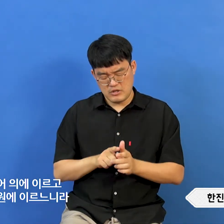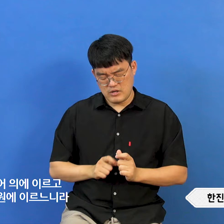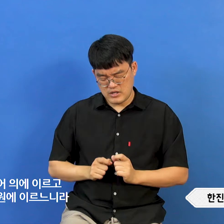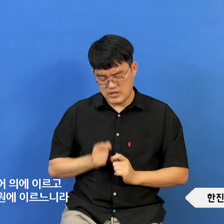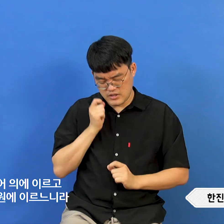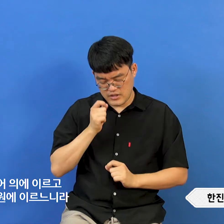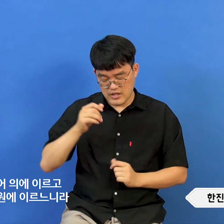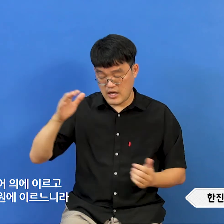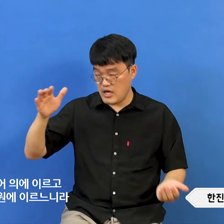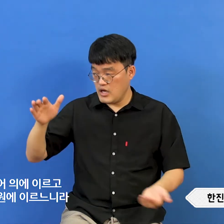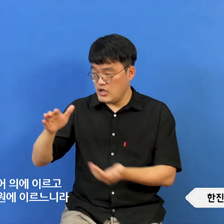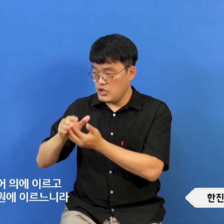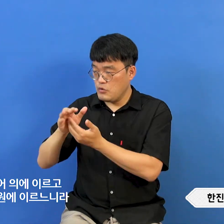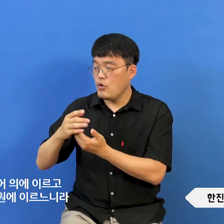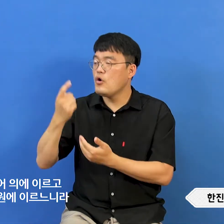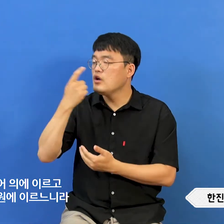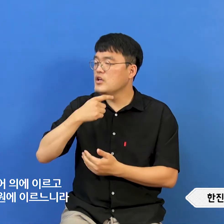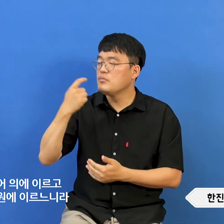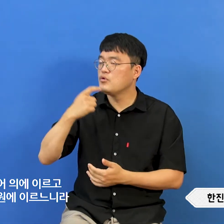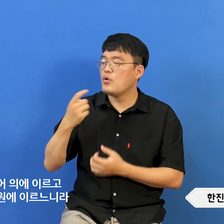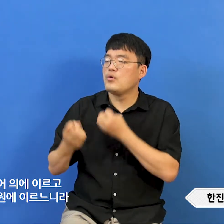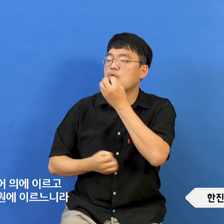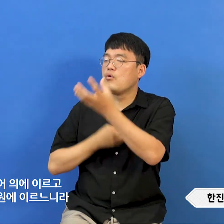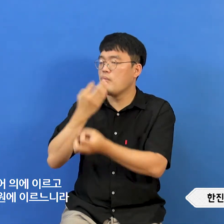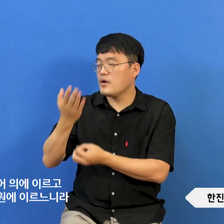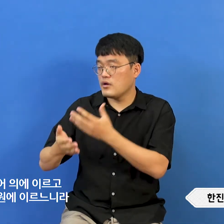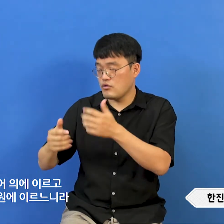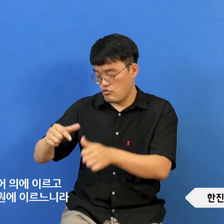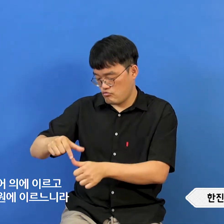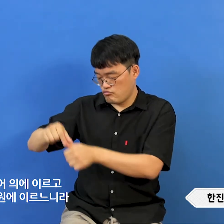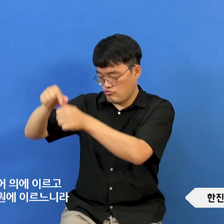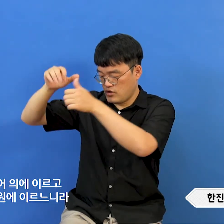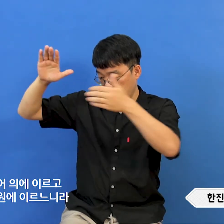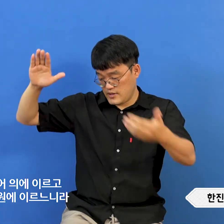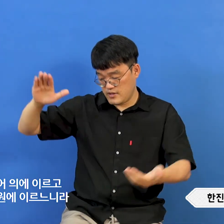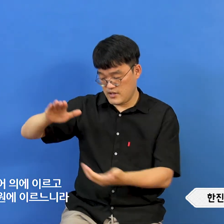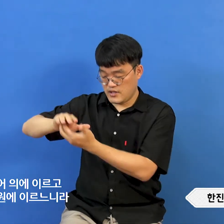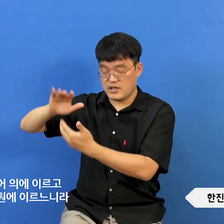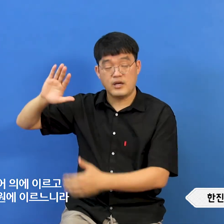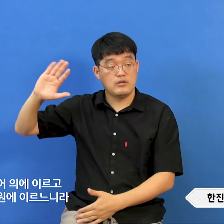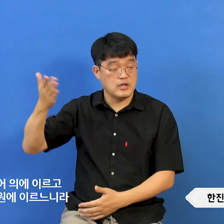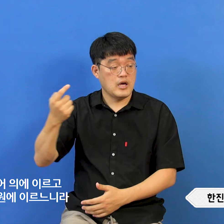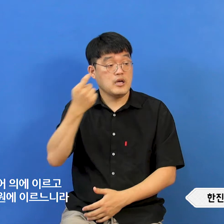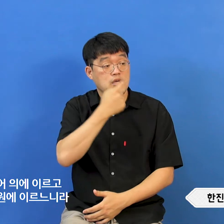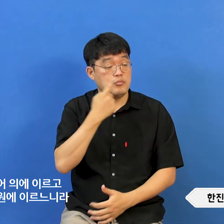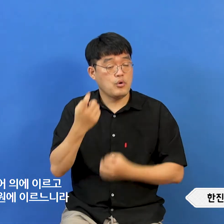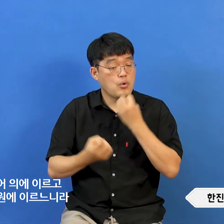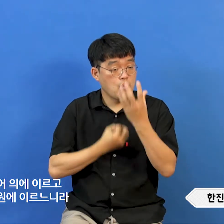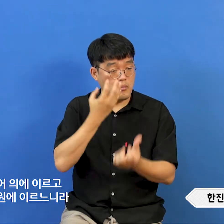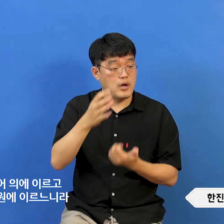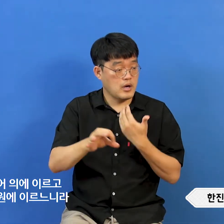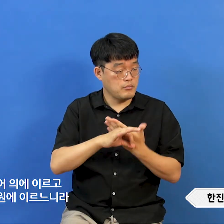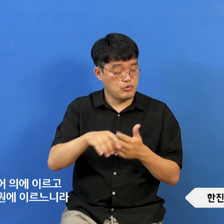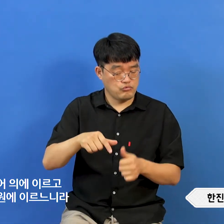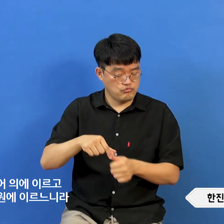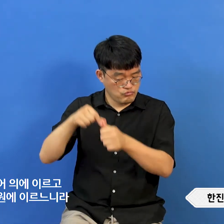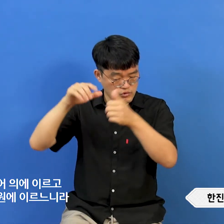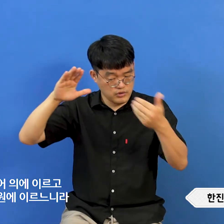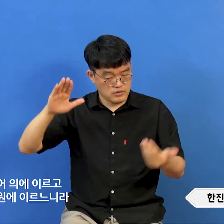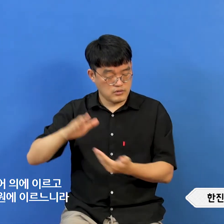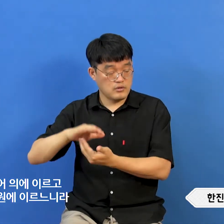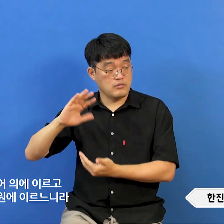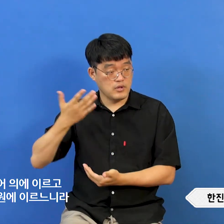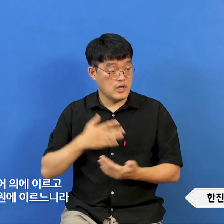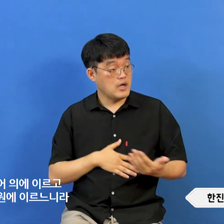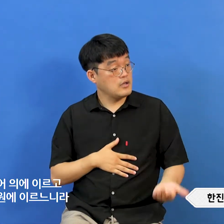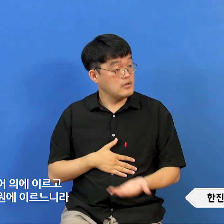입으로 시인하여 구원에 이르느니라. 봐라, 여기에 입으로 시인하면 구원에 이른다고 했지 않느냐? 당신